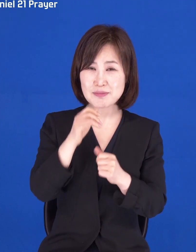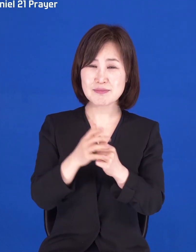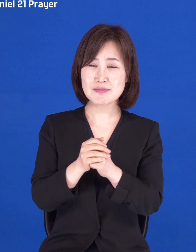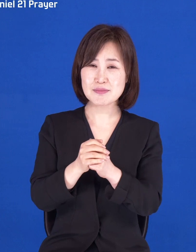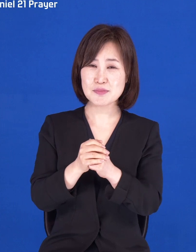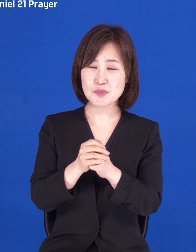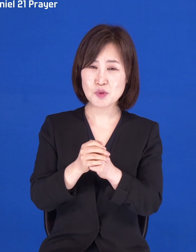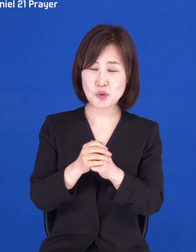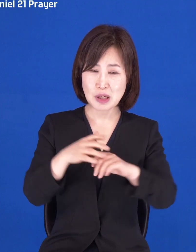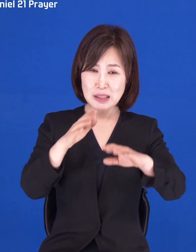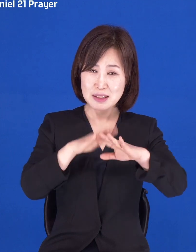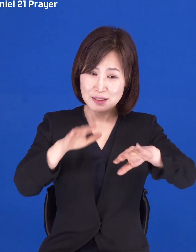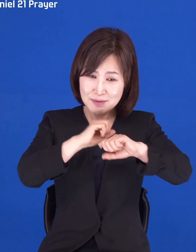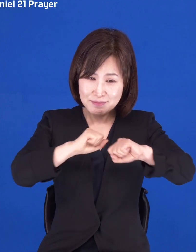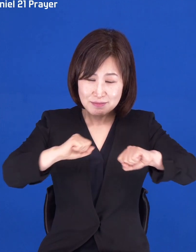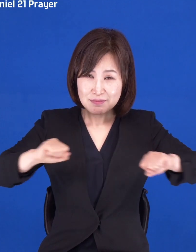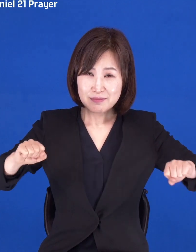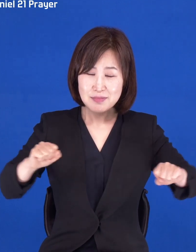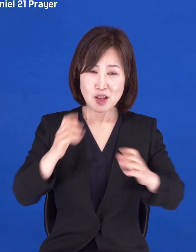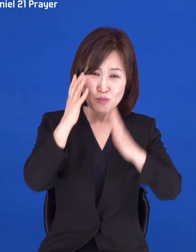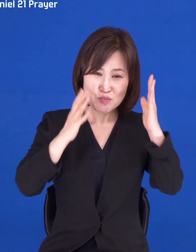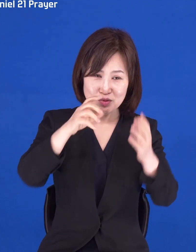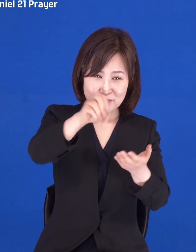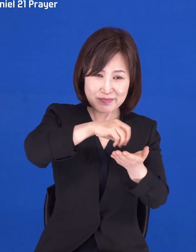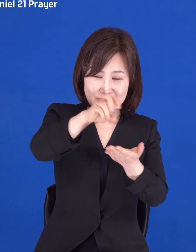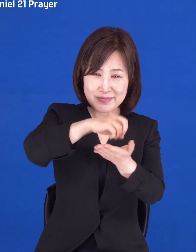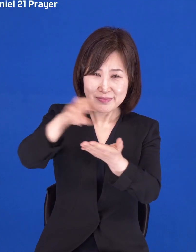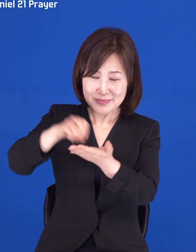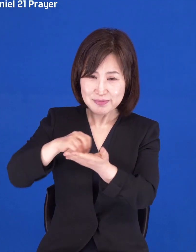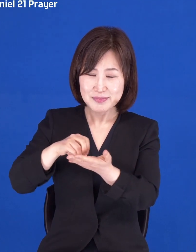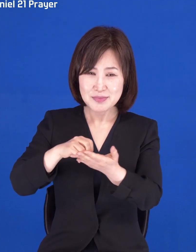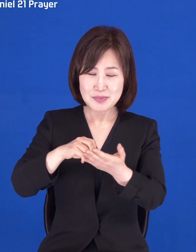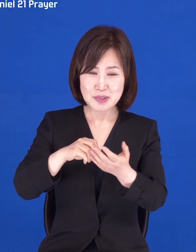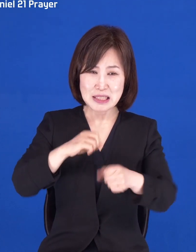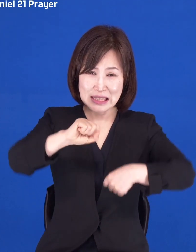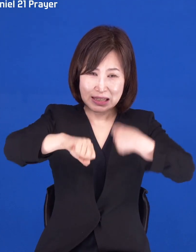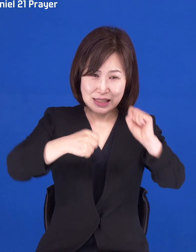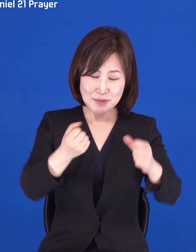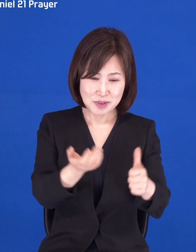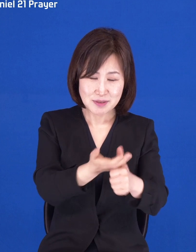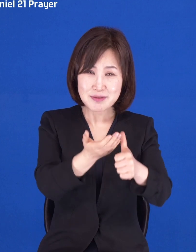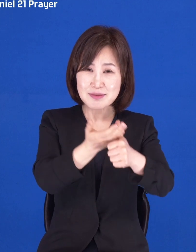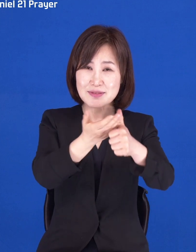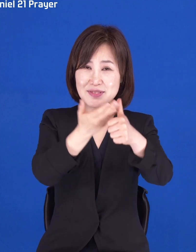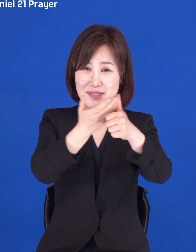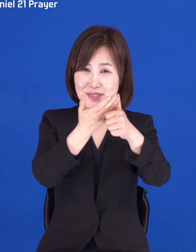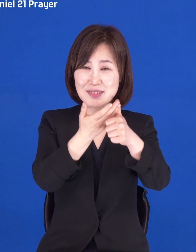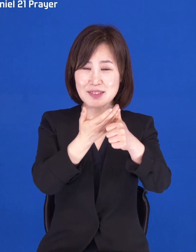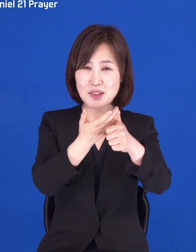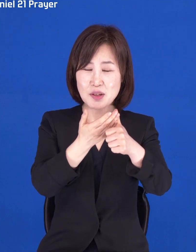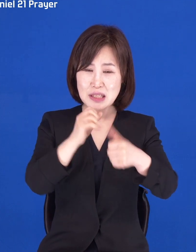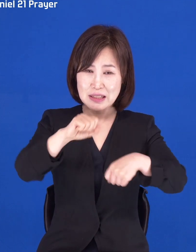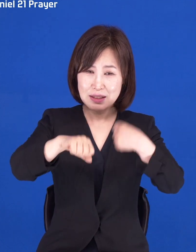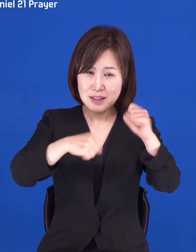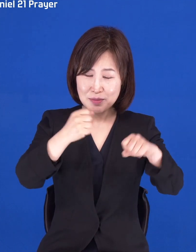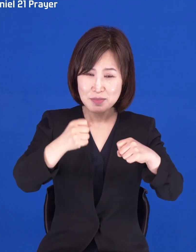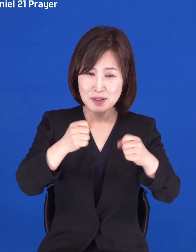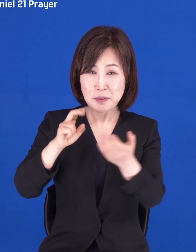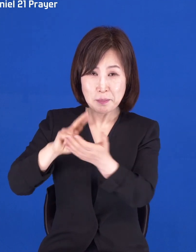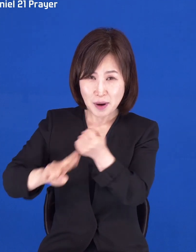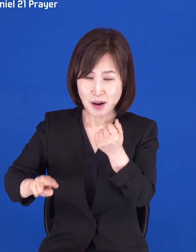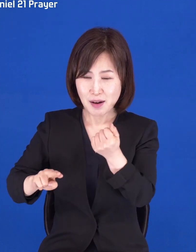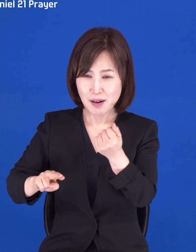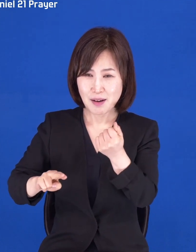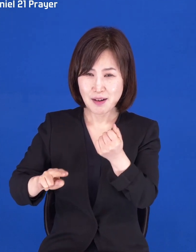또 들에 나가서는 풀을 뜯어다가 집 앞에 짐승들을 키우면서 그러면서 그 짐승을 팔아 또